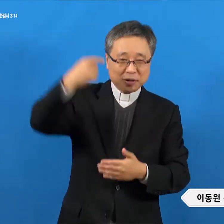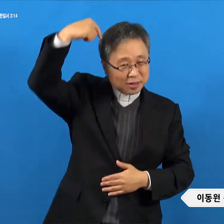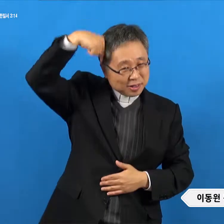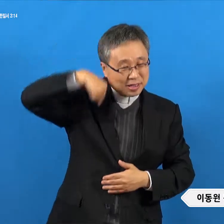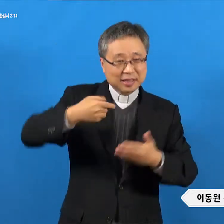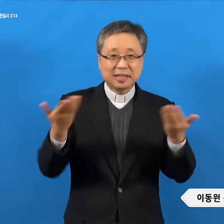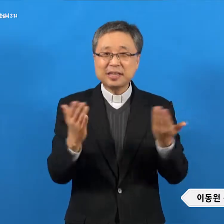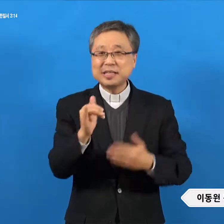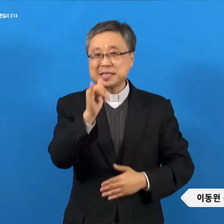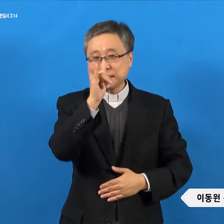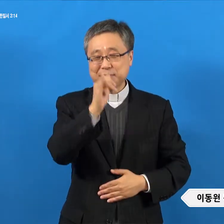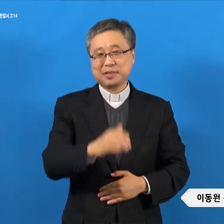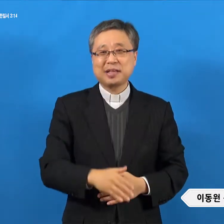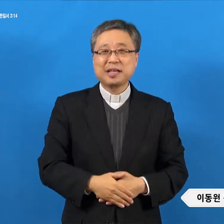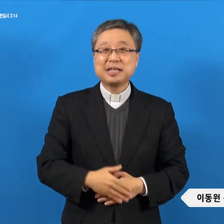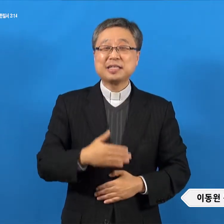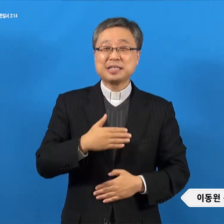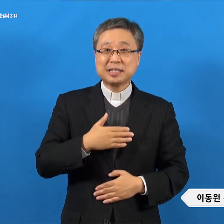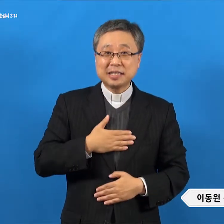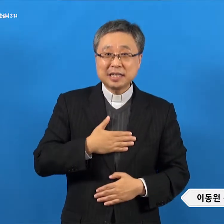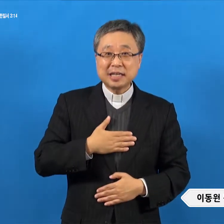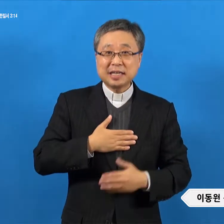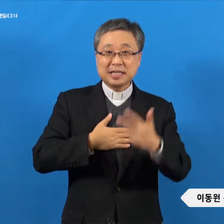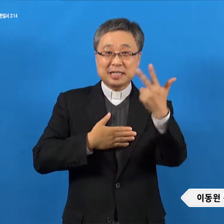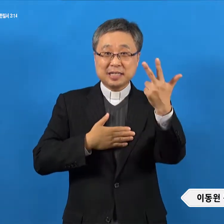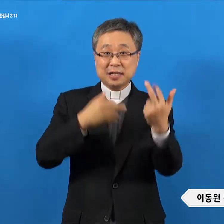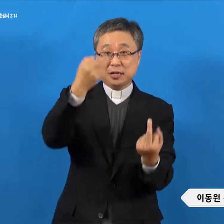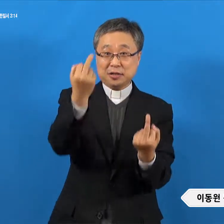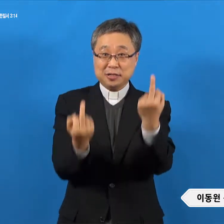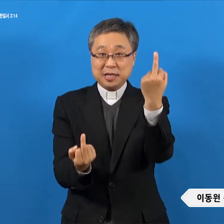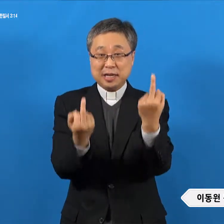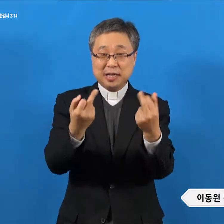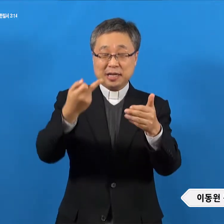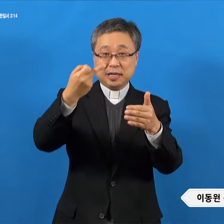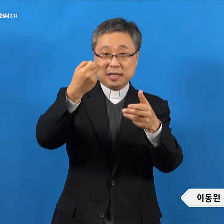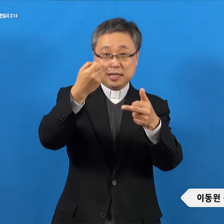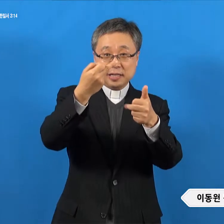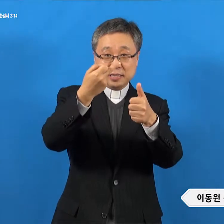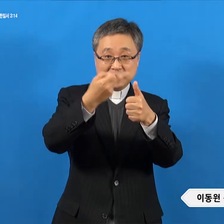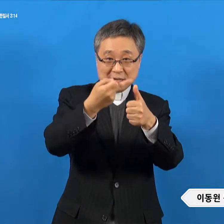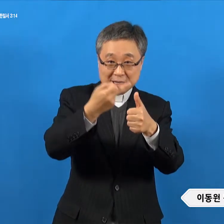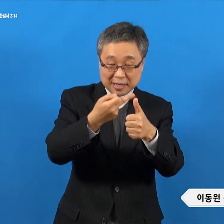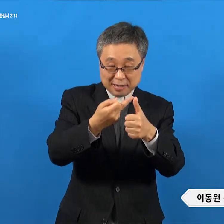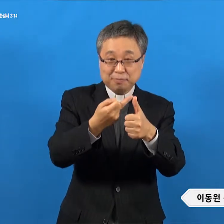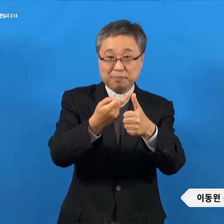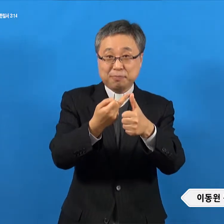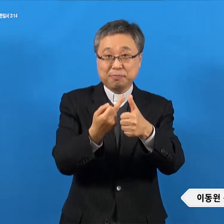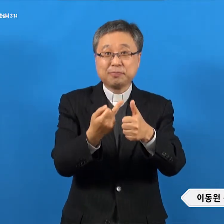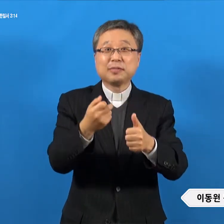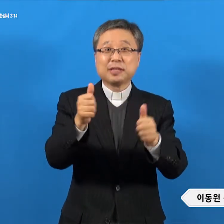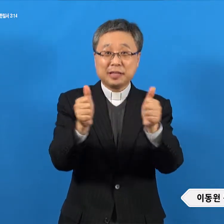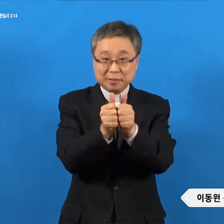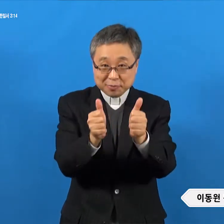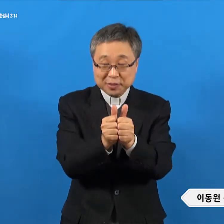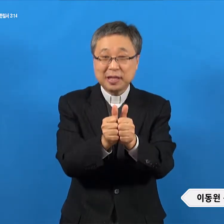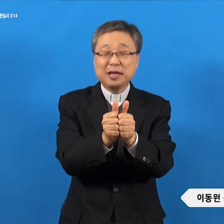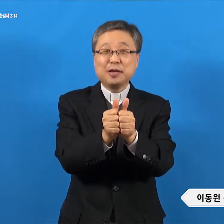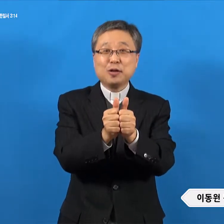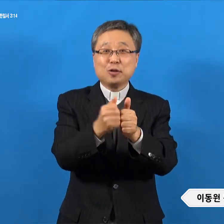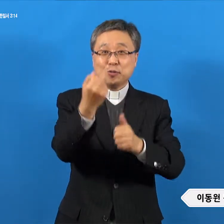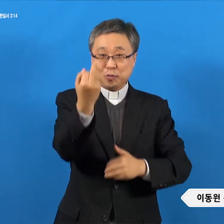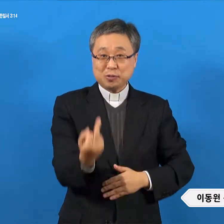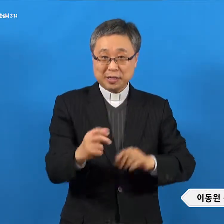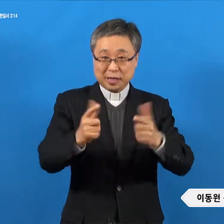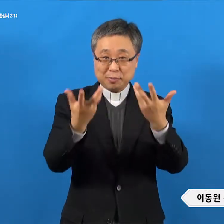있습니다. 저는 7형제예요. 제가 장남이고 동생들이 많이 있습니다. 근데 늘